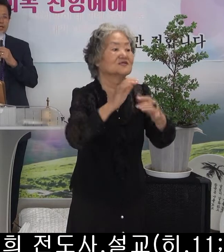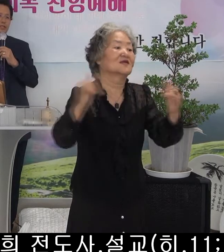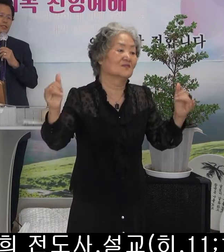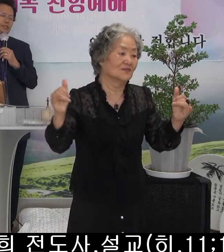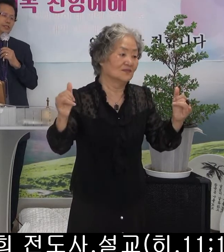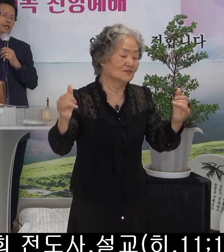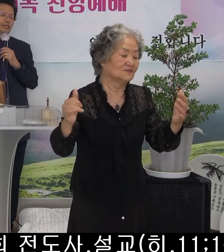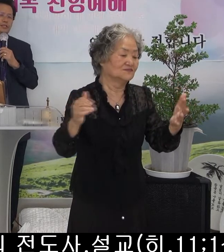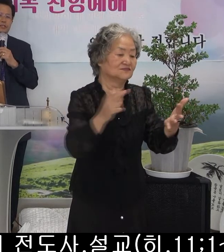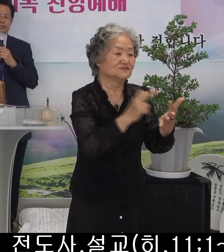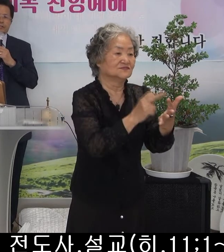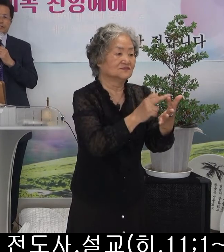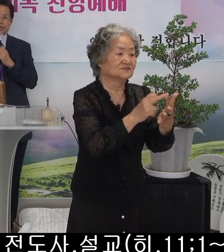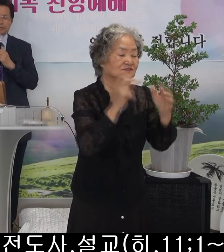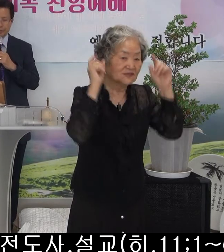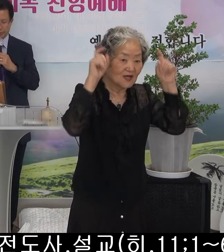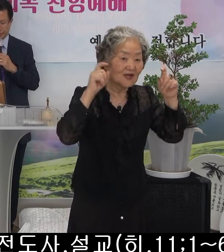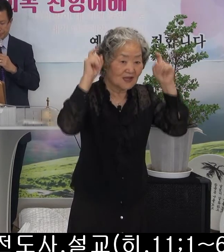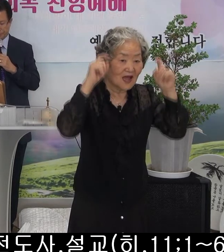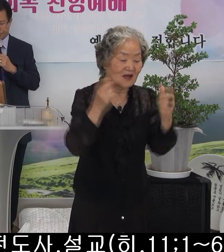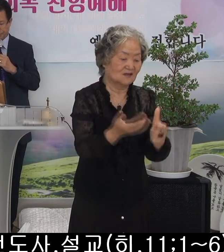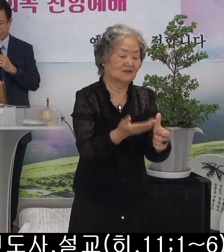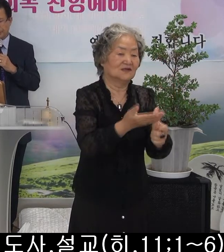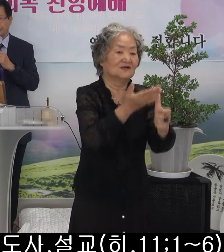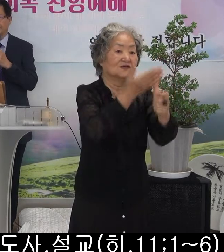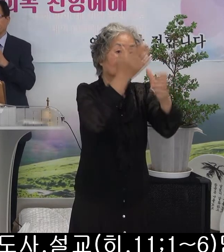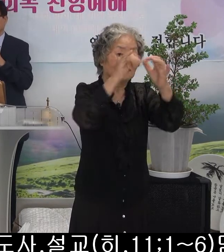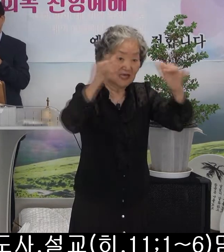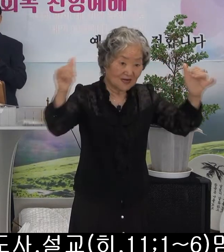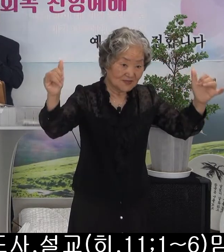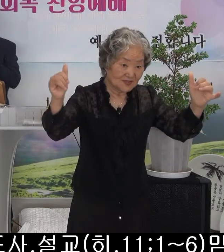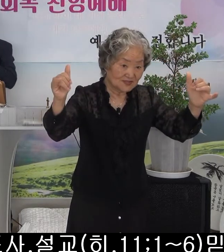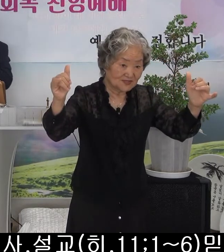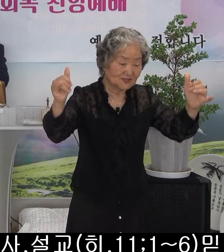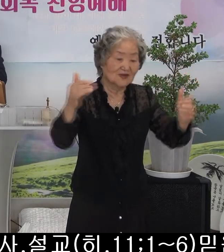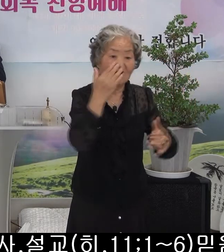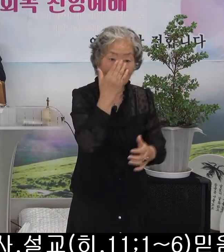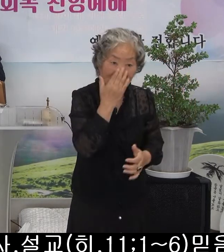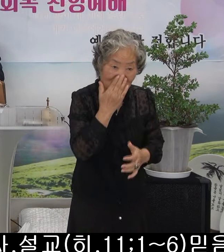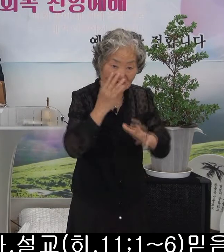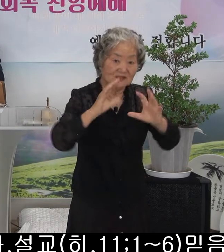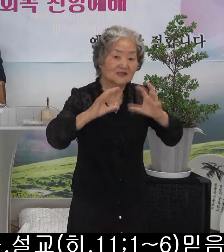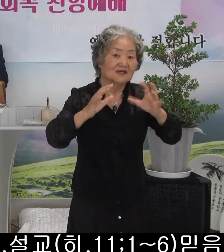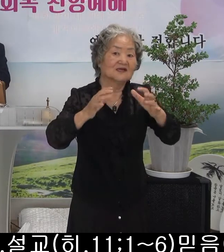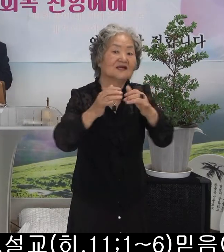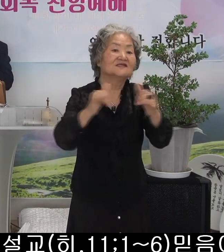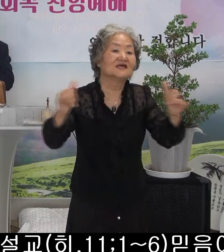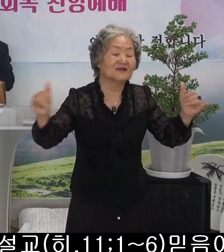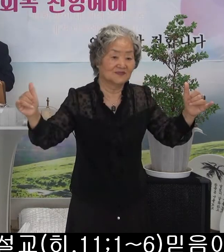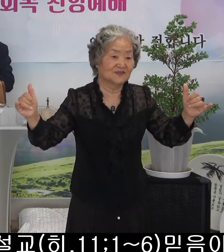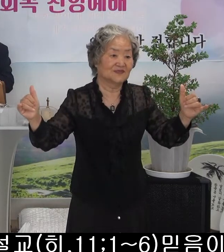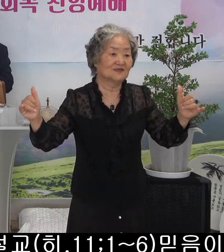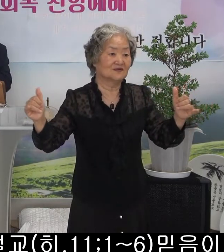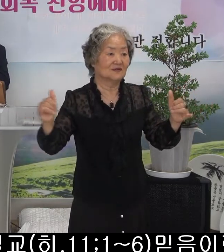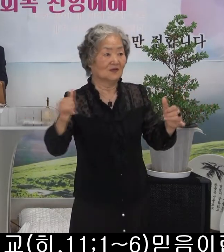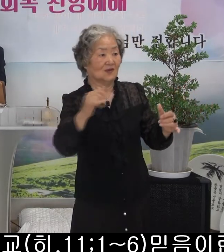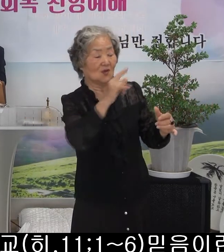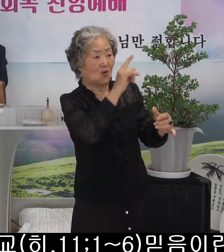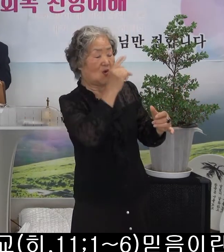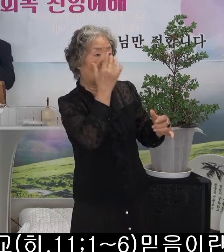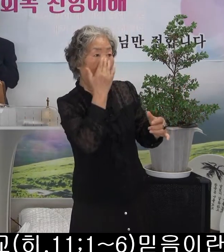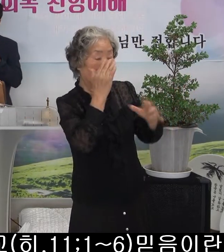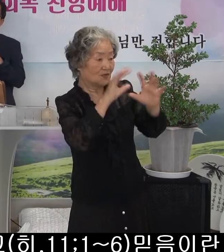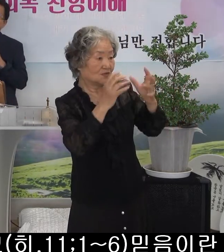아벨은 양을 치는 사람이었습니다. 이스라엘 지역에 가서 보게 되면은 전